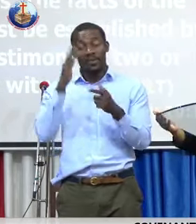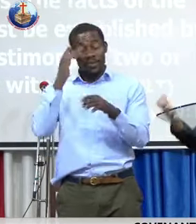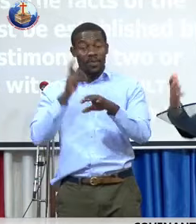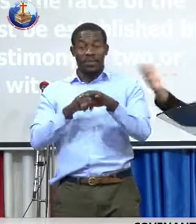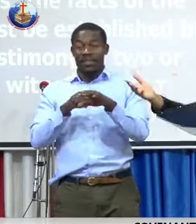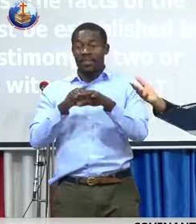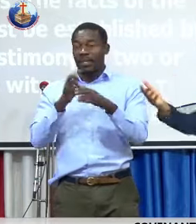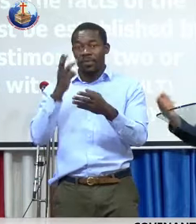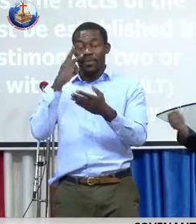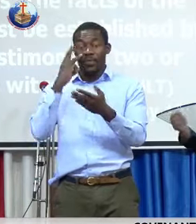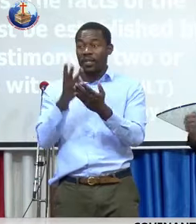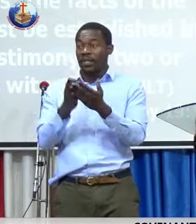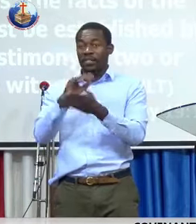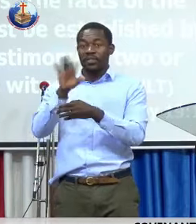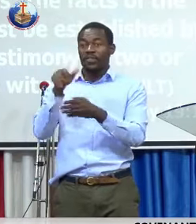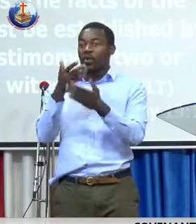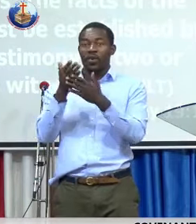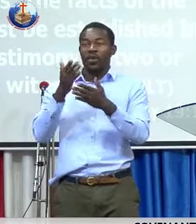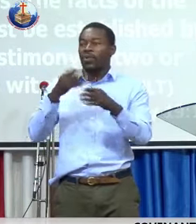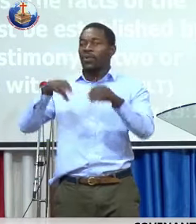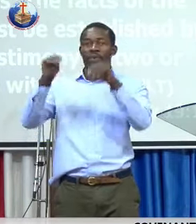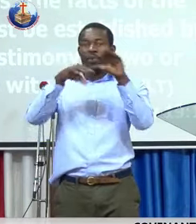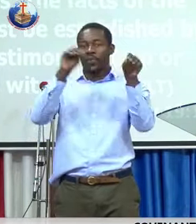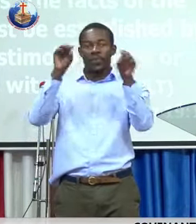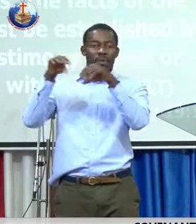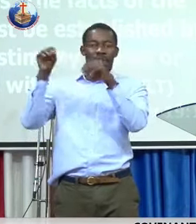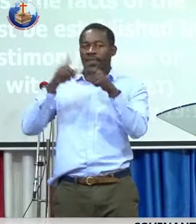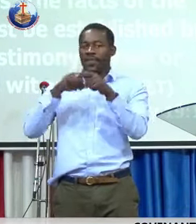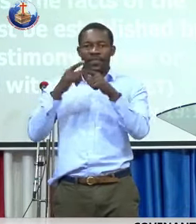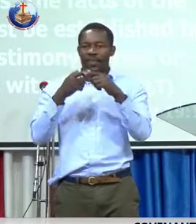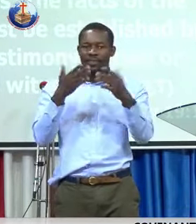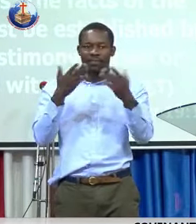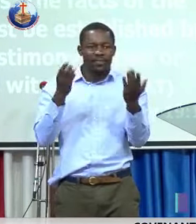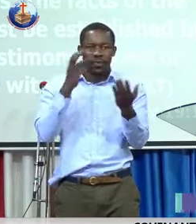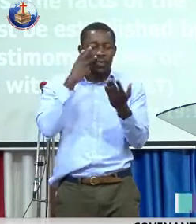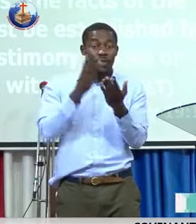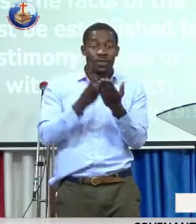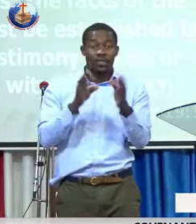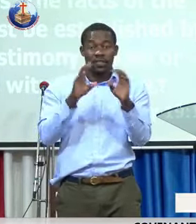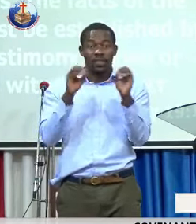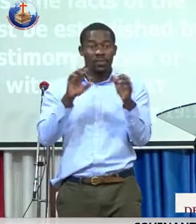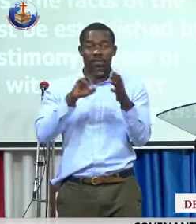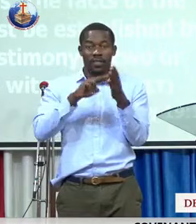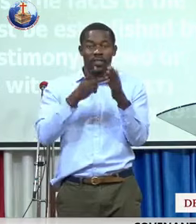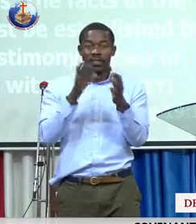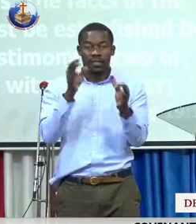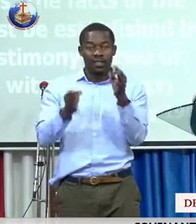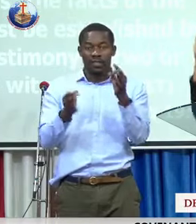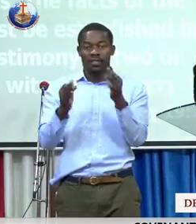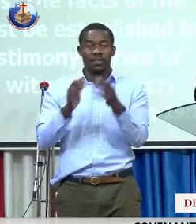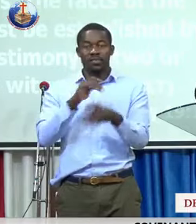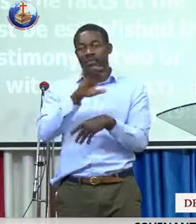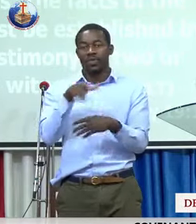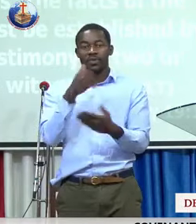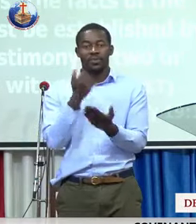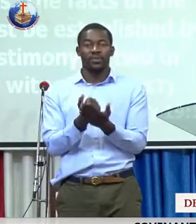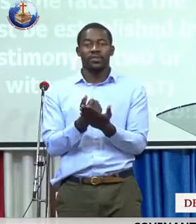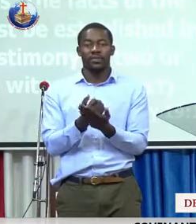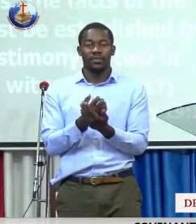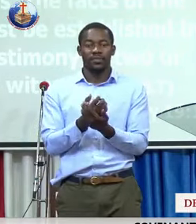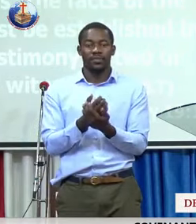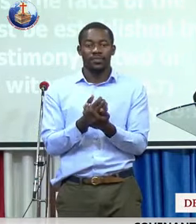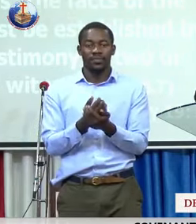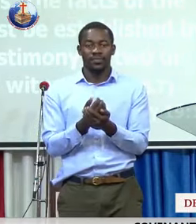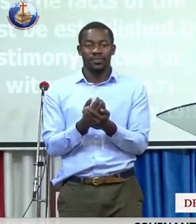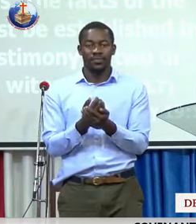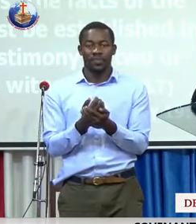lady because there was no witness. Amen. Wakati walitoroka basi hakukuwa na shahidi, kwa hivyo hukumu haingetolewa. And in turn in verse 12 Jesus offered